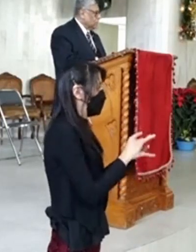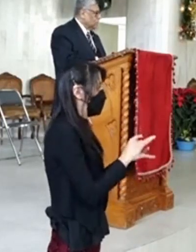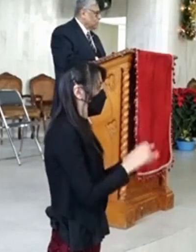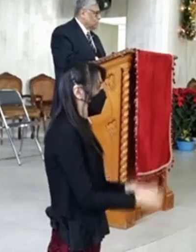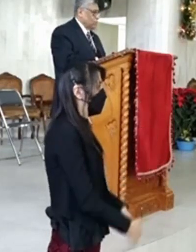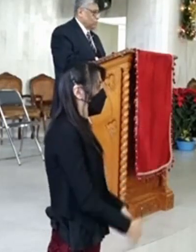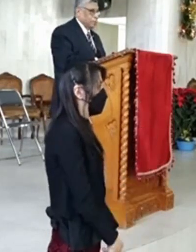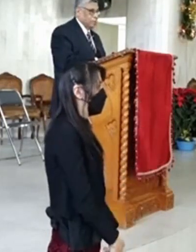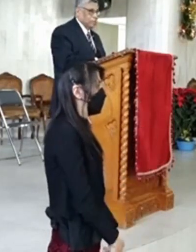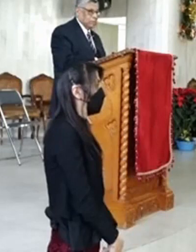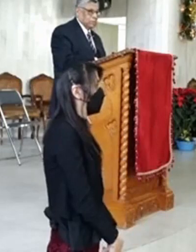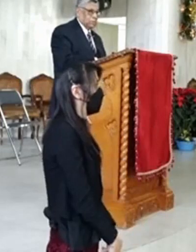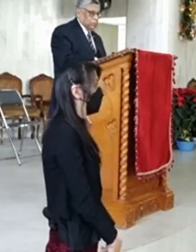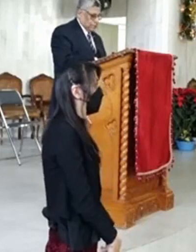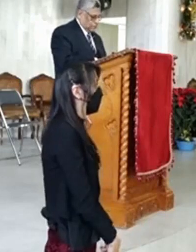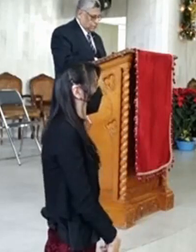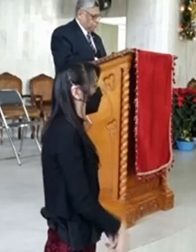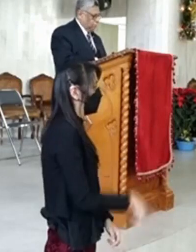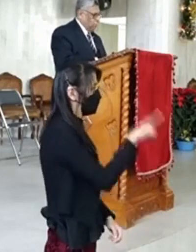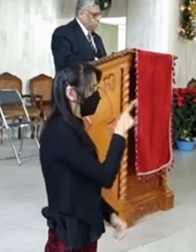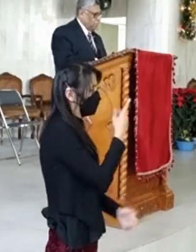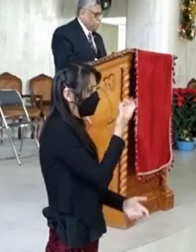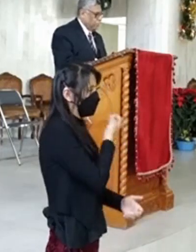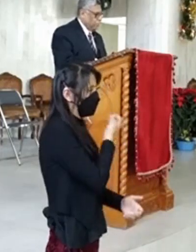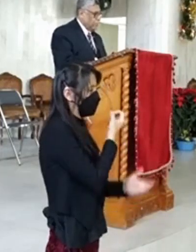encuentra usted y lo lee conmigo así en su lugar.